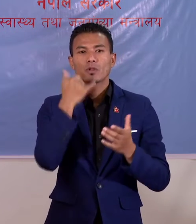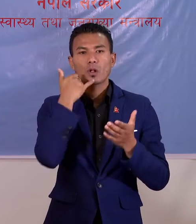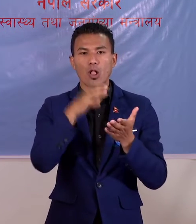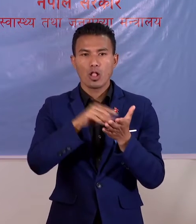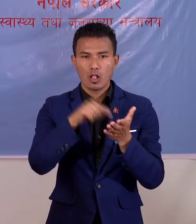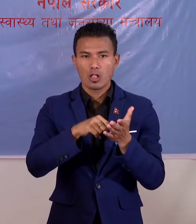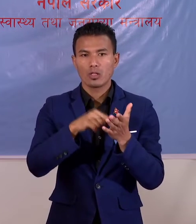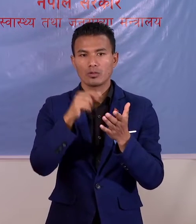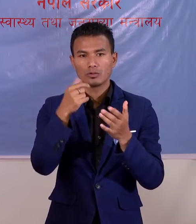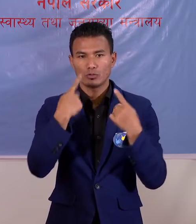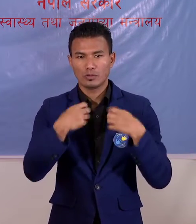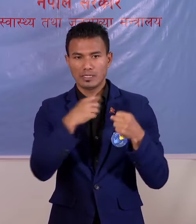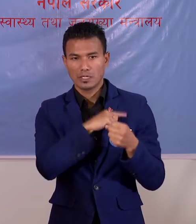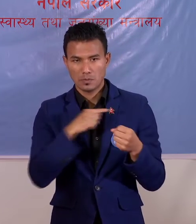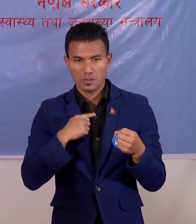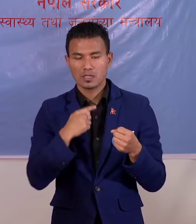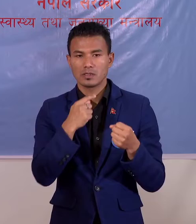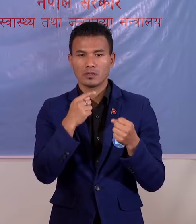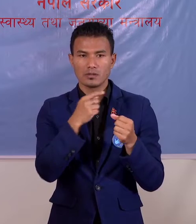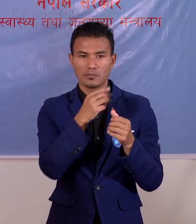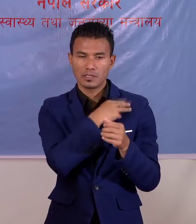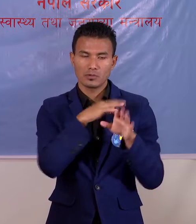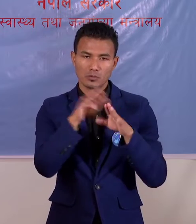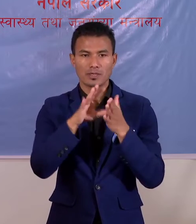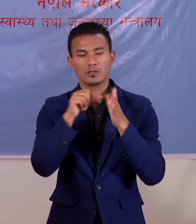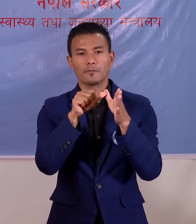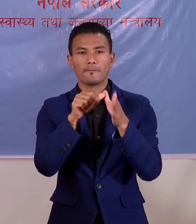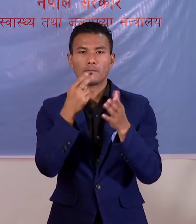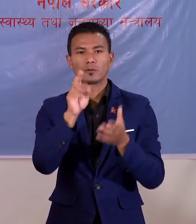कलहरूको हाम्रा स्वास्थ्यकर्मी तथा चिकित्सकहरूले जवाफ दिनुभएको छ।